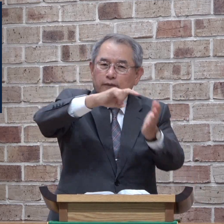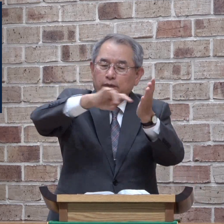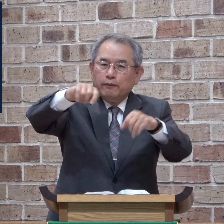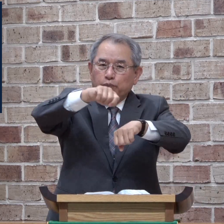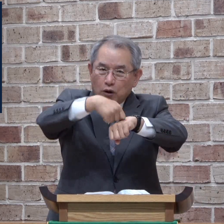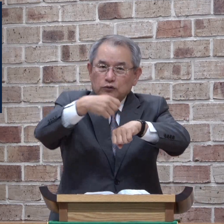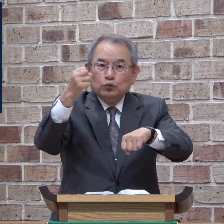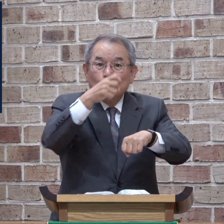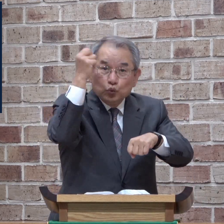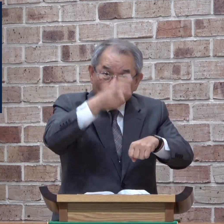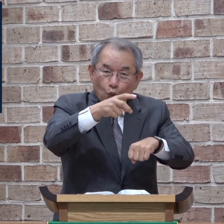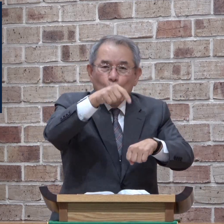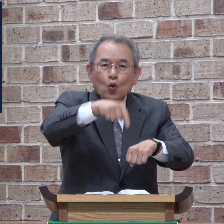그래서 100만 원 벌금을 매겼습니다.